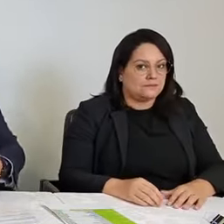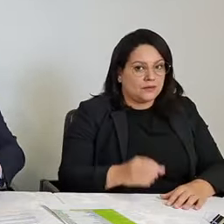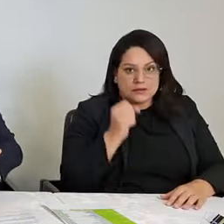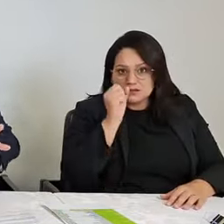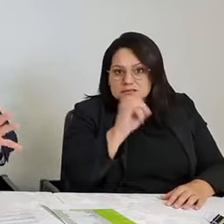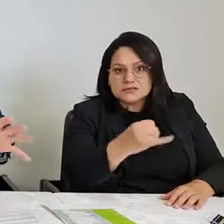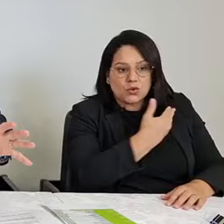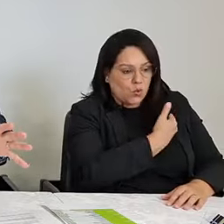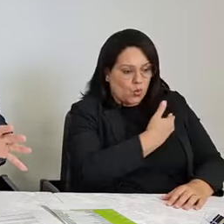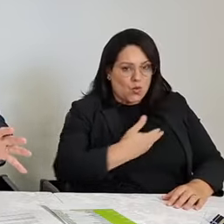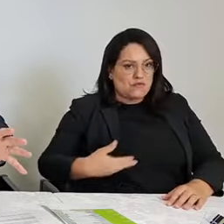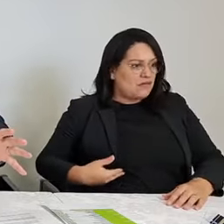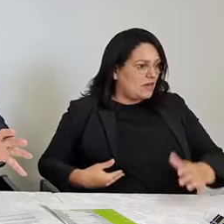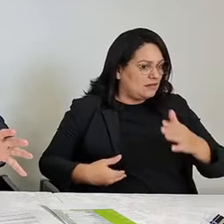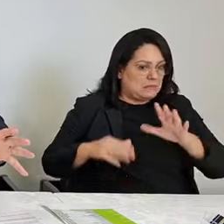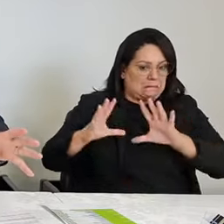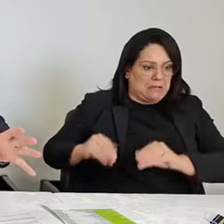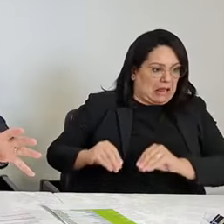a interferir